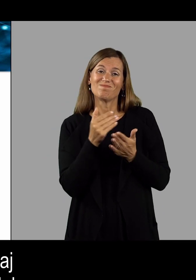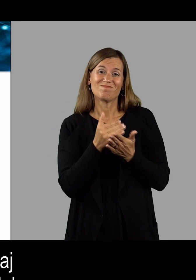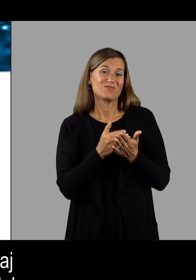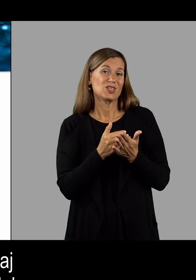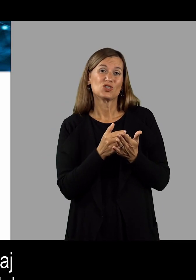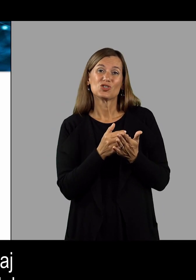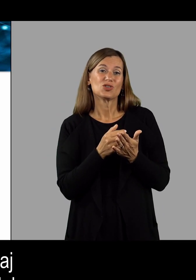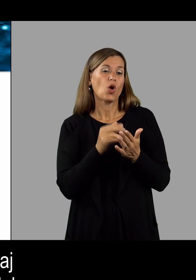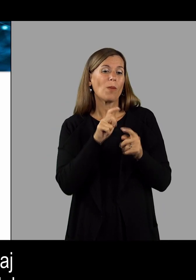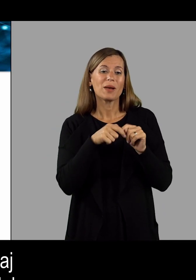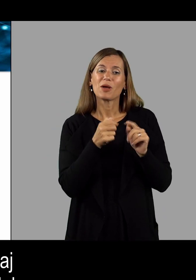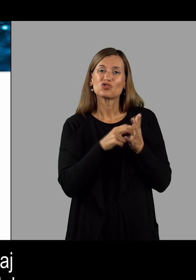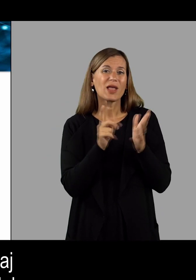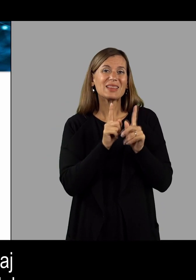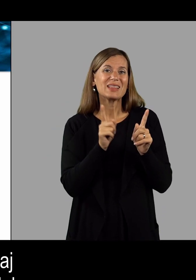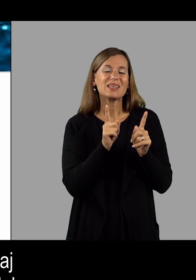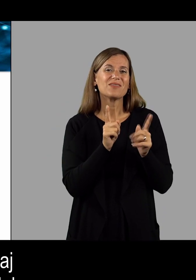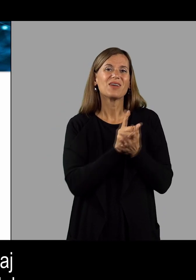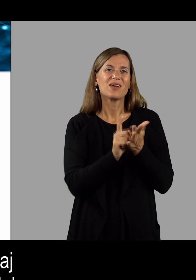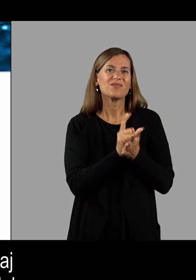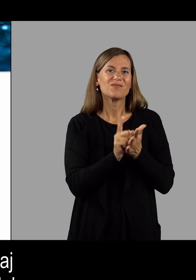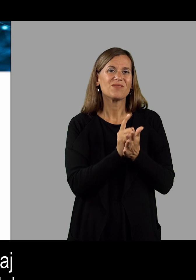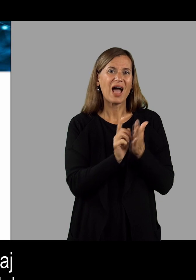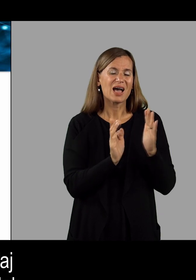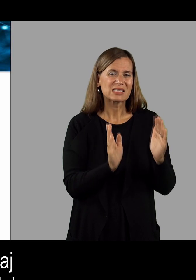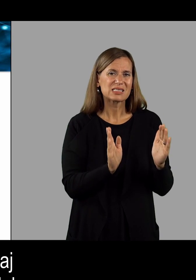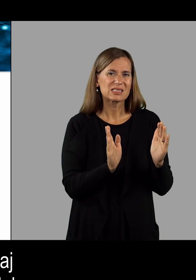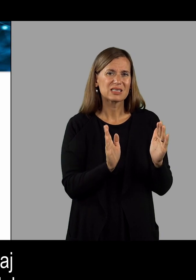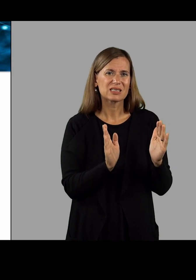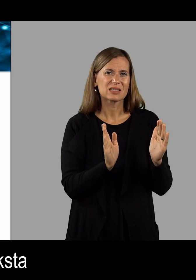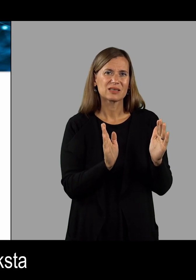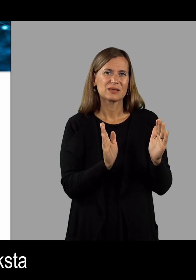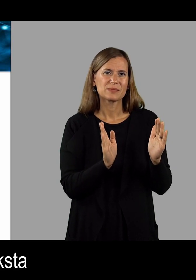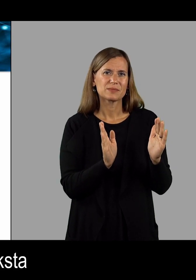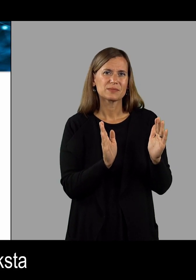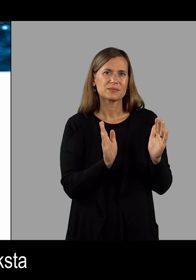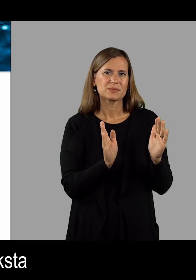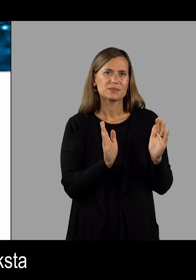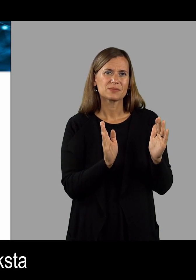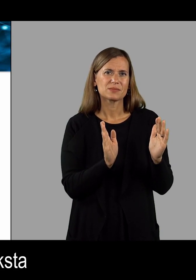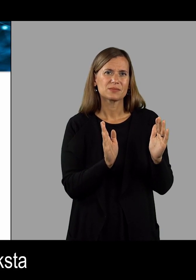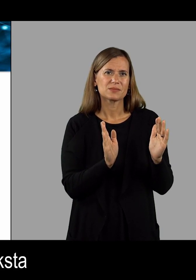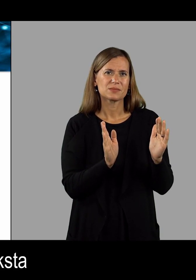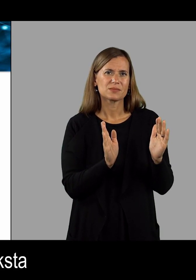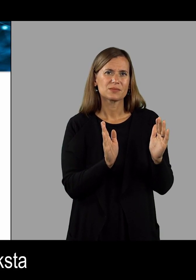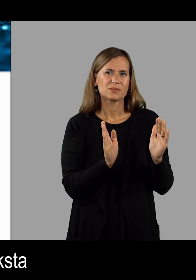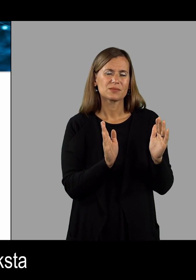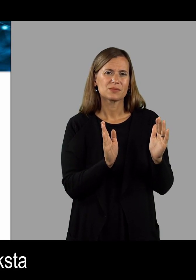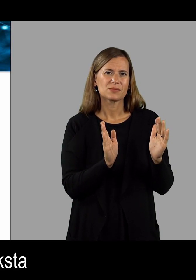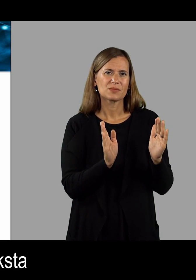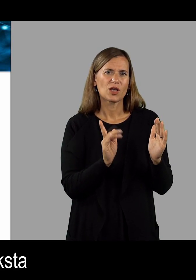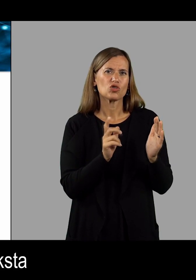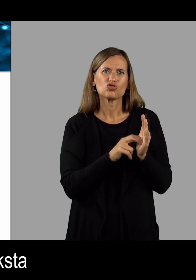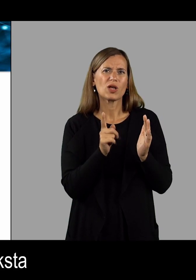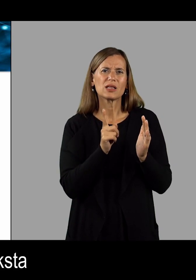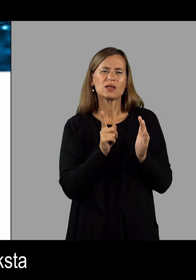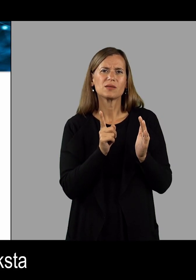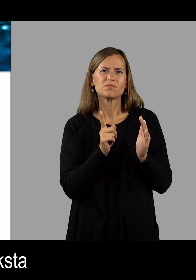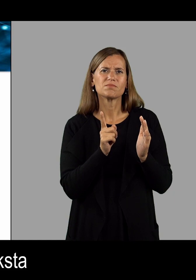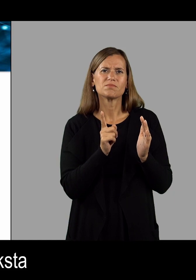Trenutno ima software tudi težave pri razpoznavanju šifer, kratic, narečij in tujk. In seveda